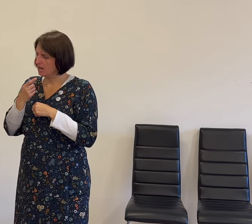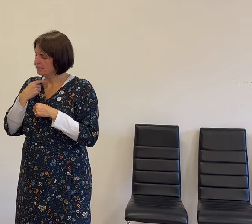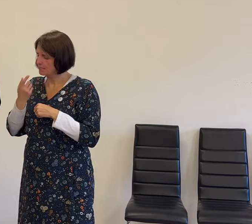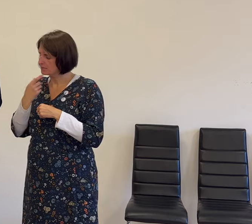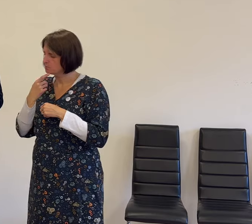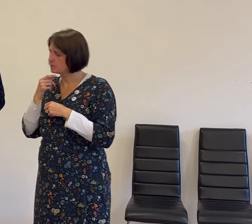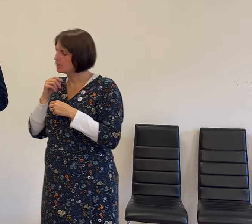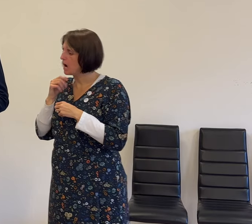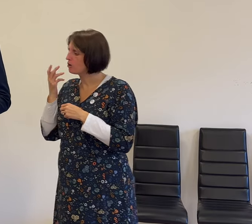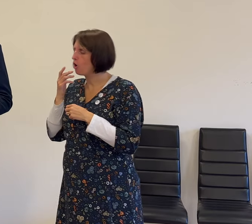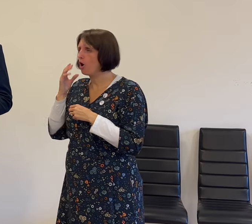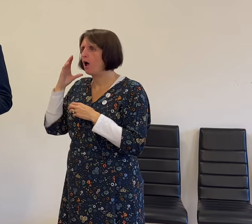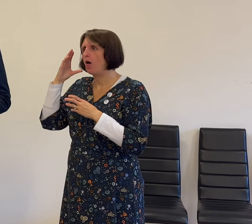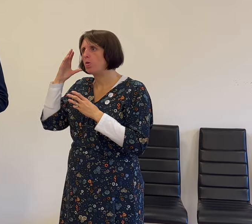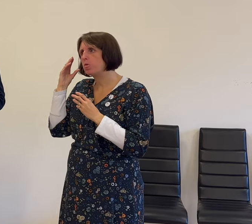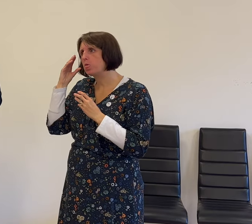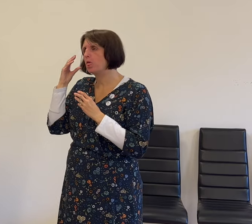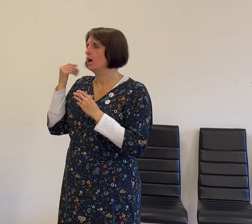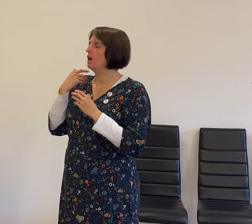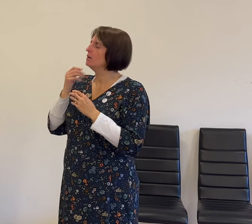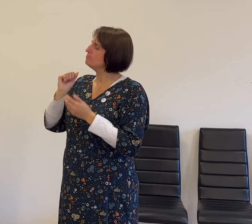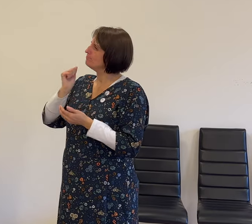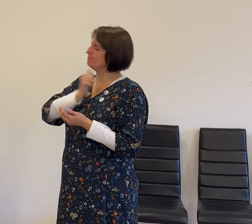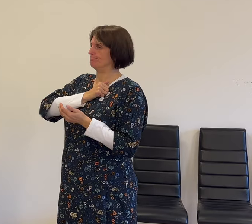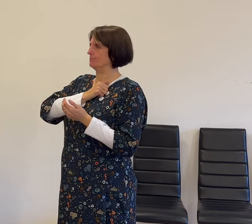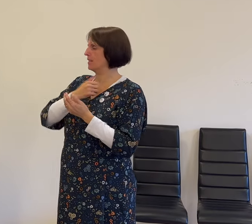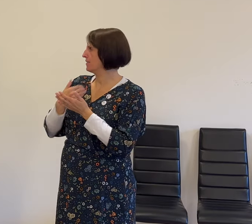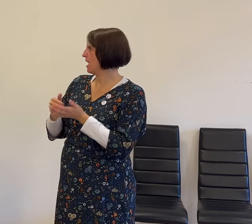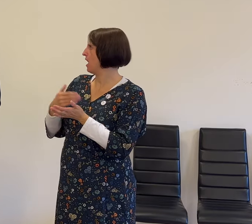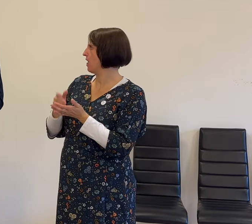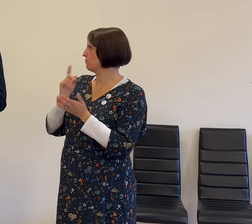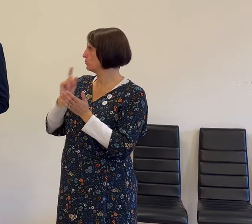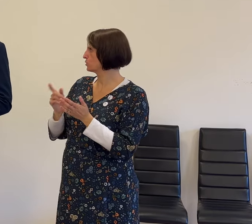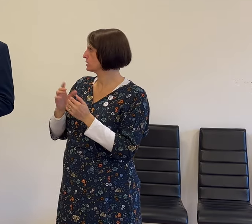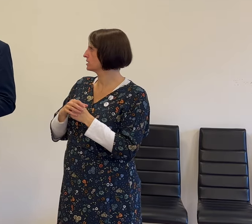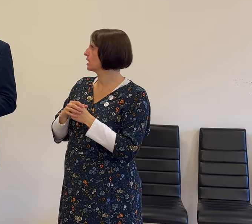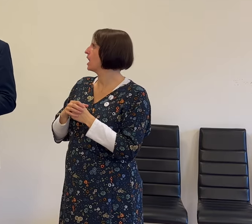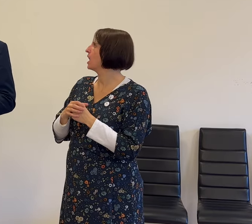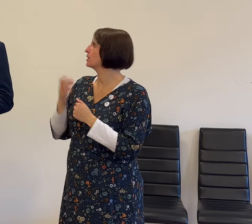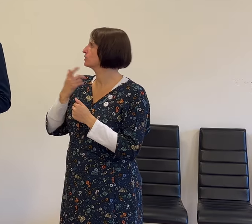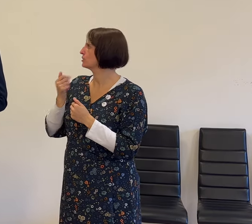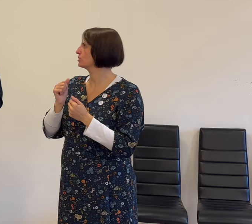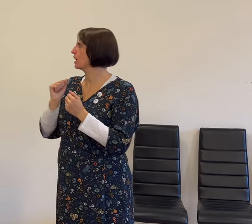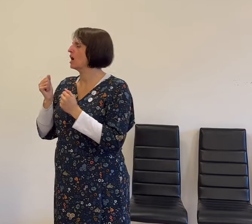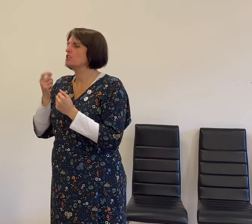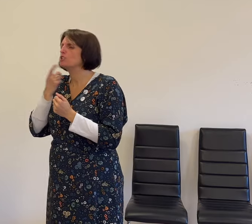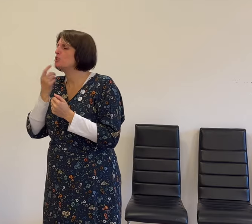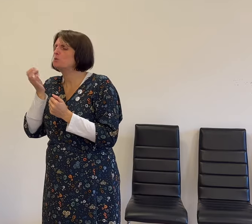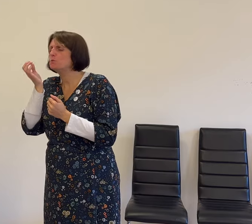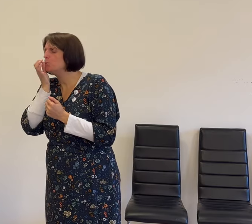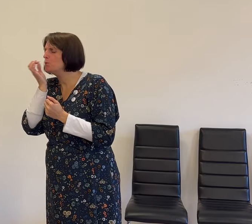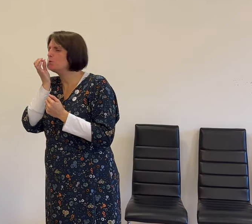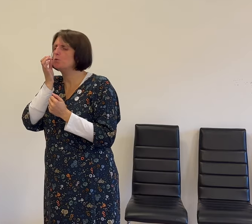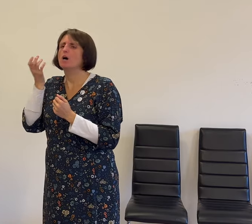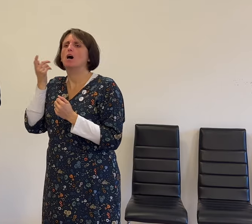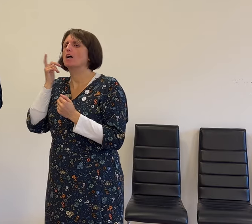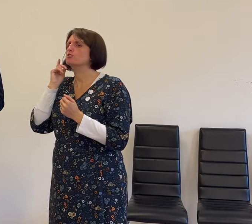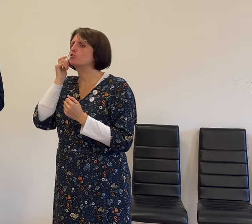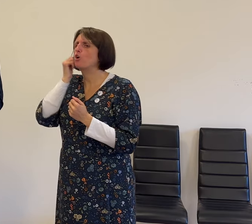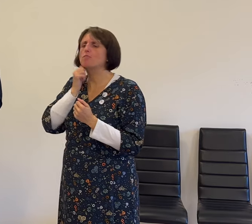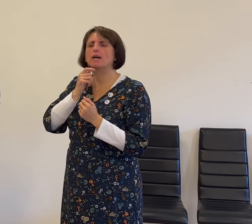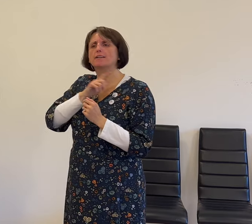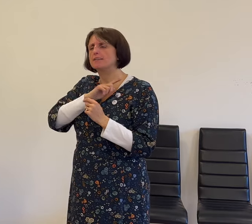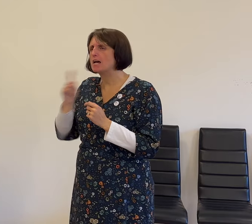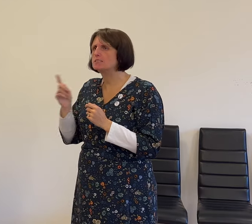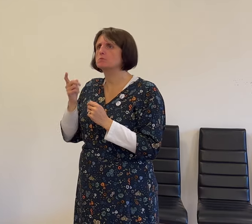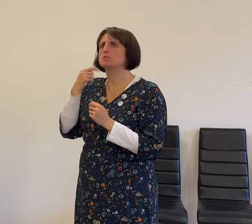Tak, máte rádi tyhle motivační promluvy? Když jste v háji, nic vám nejde a někdo vám řekne: člověk